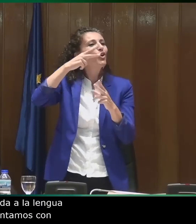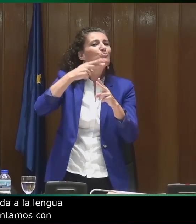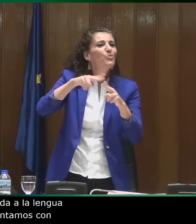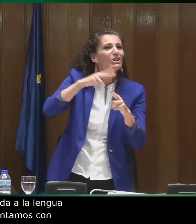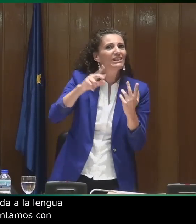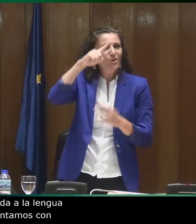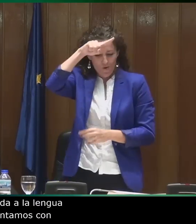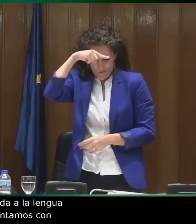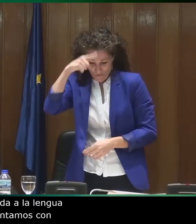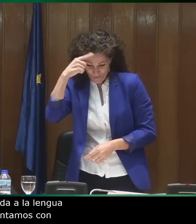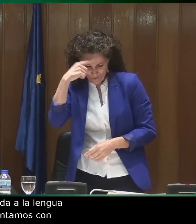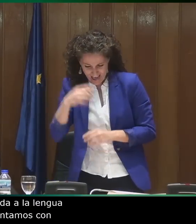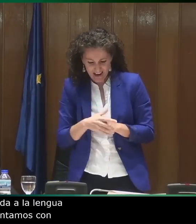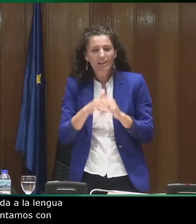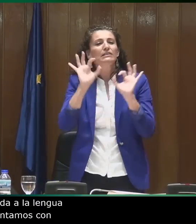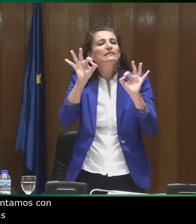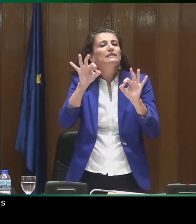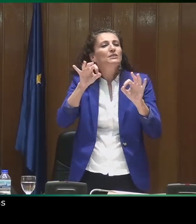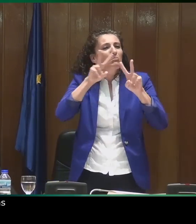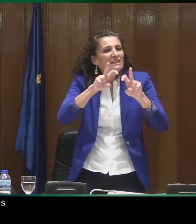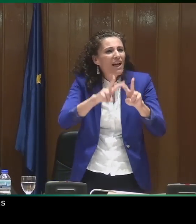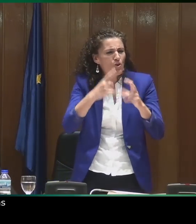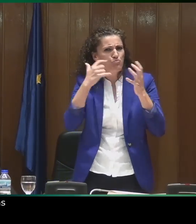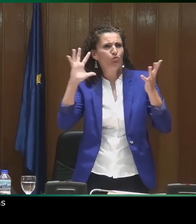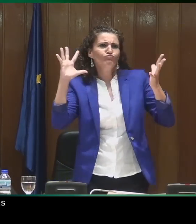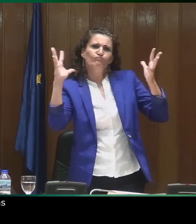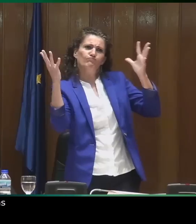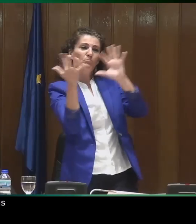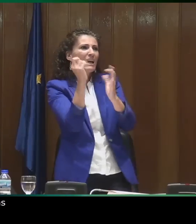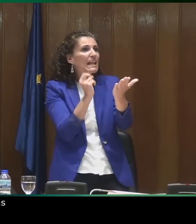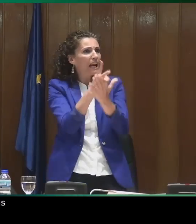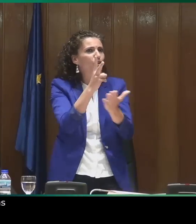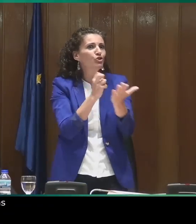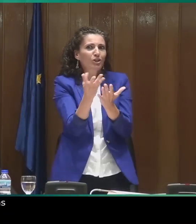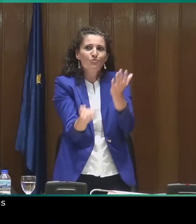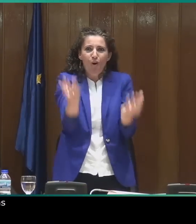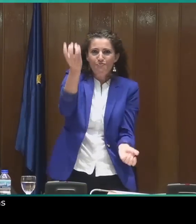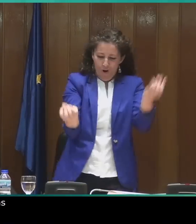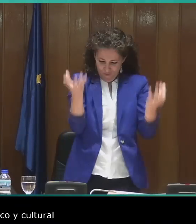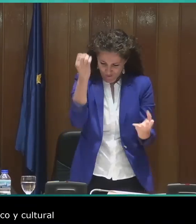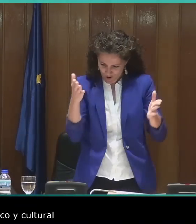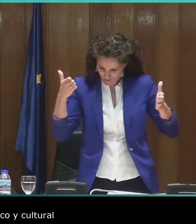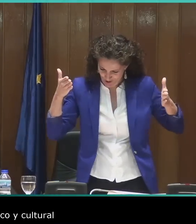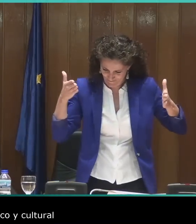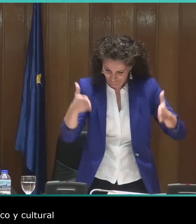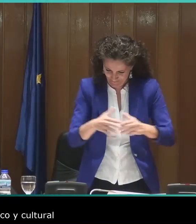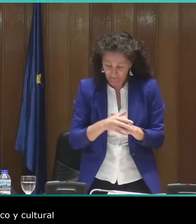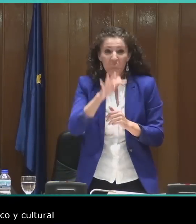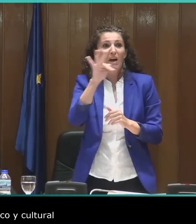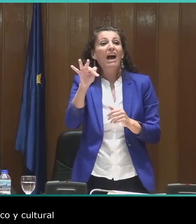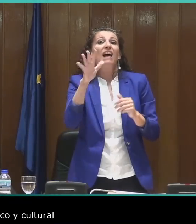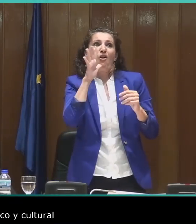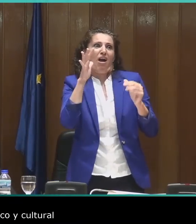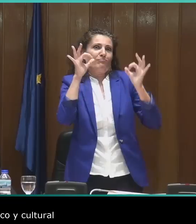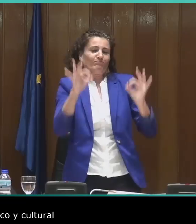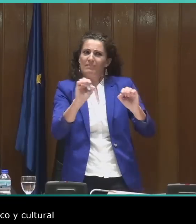El entorno sociopolítico y cultural que vivimos actualmente y en el mundo de la investigación vemos que ha ido evolucionando